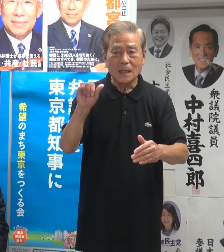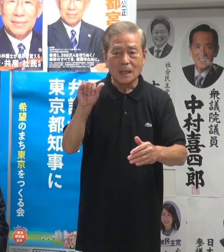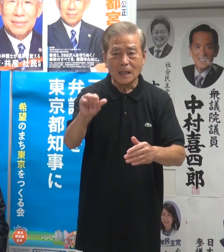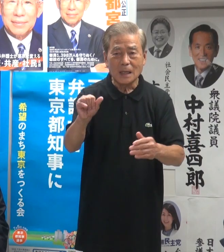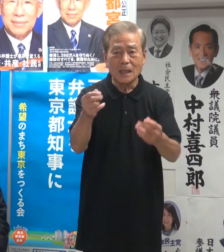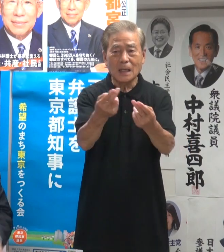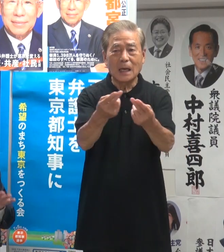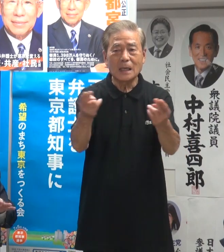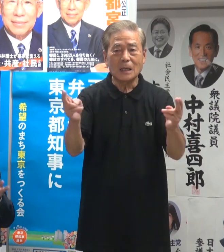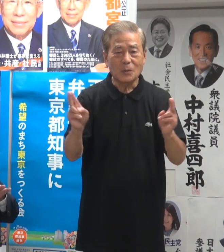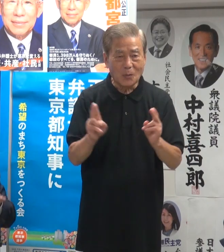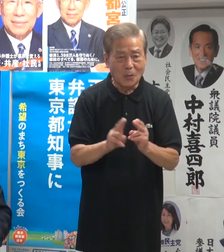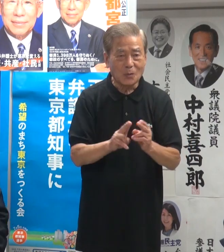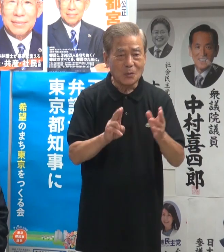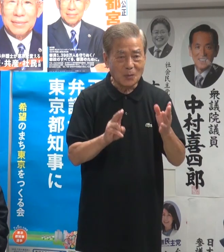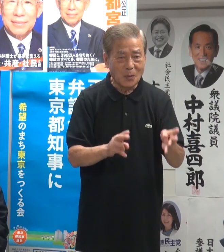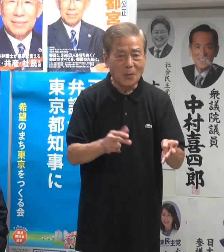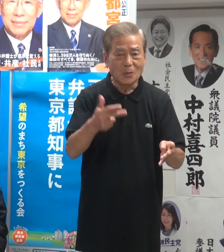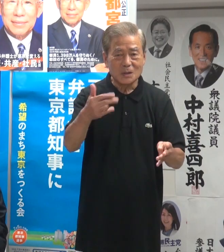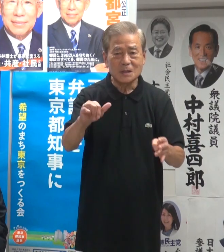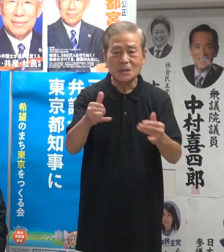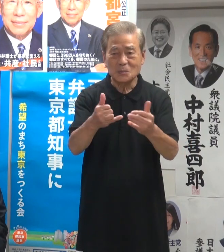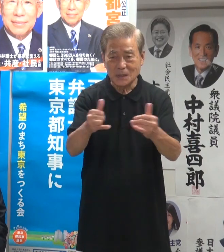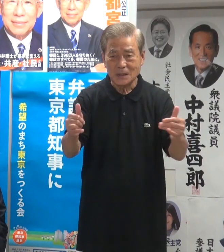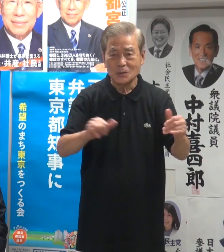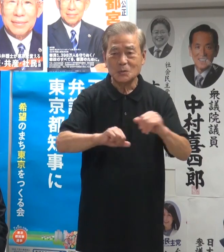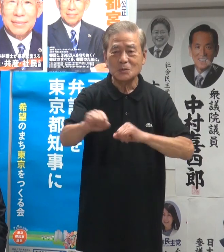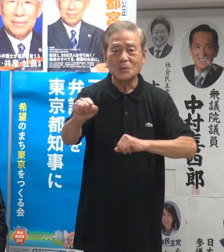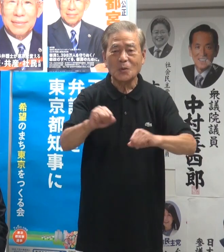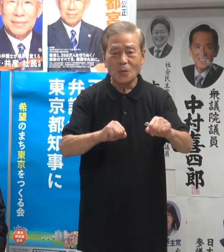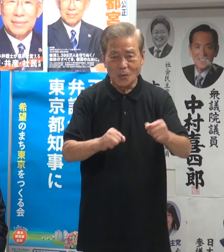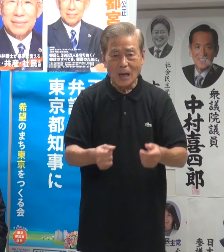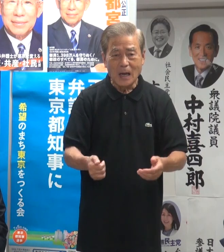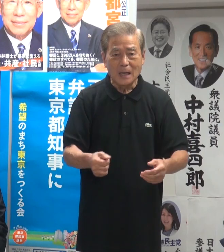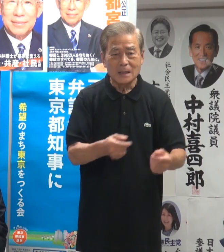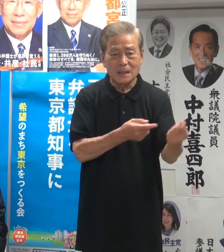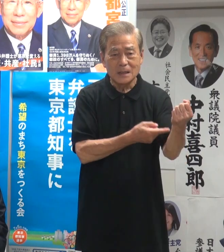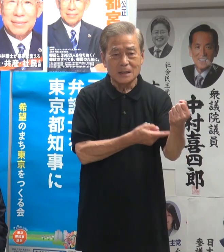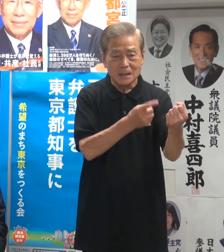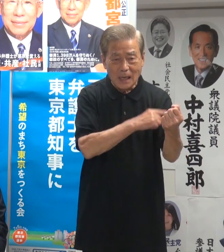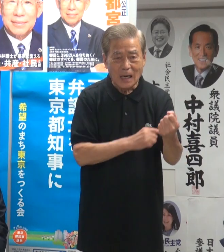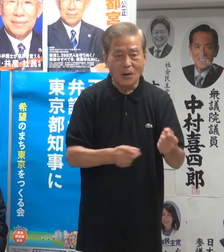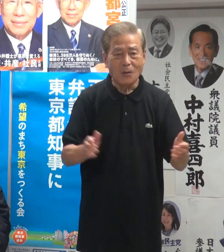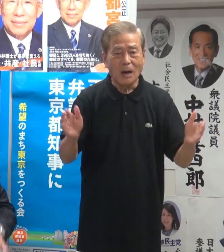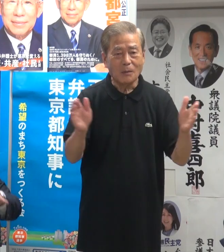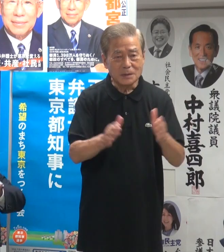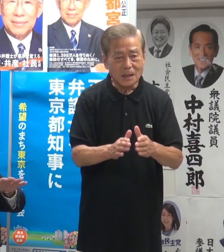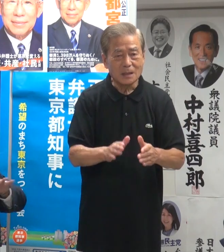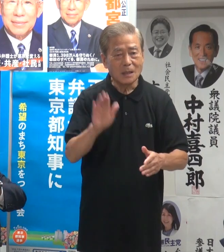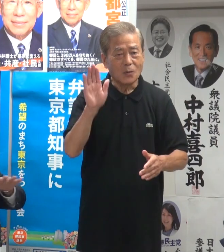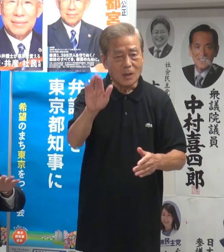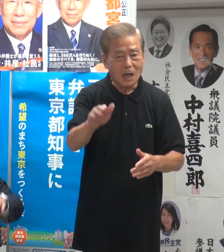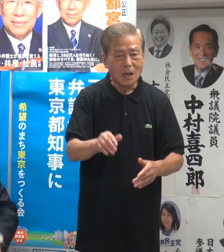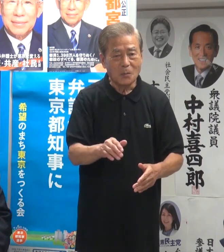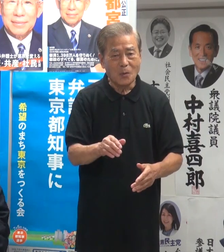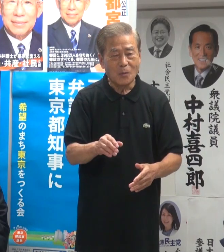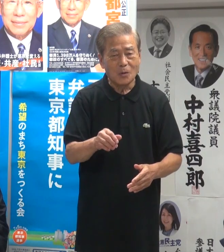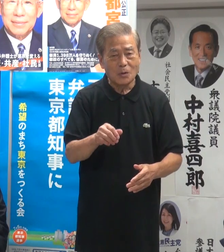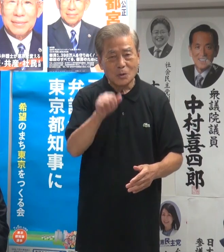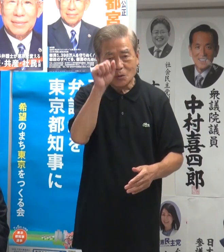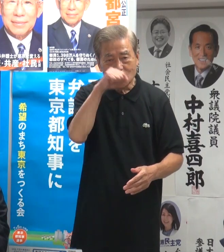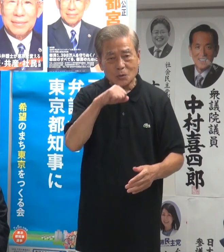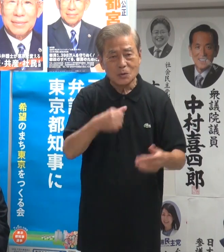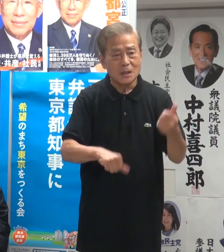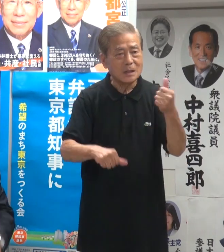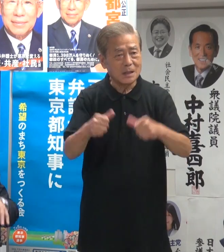をと市民運動がまとまってその衆議院選挙を戦おうっていうのはさらに市民運動レベルは進ん